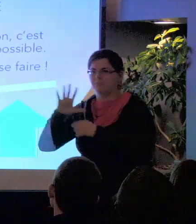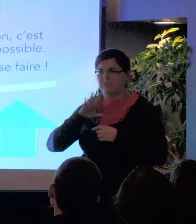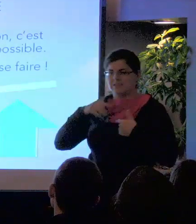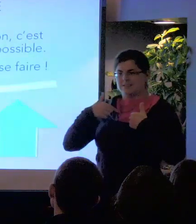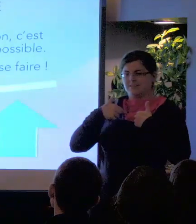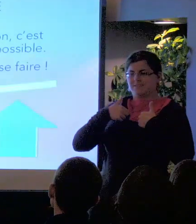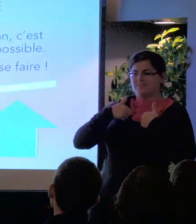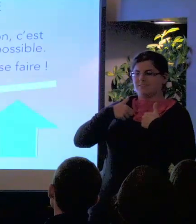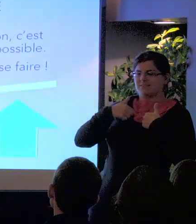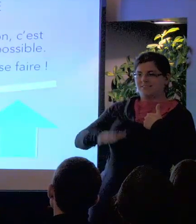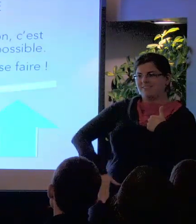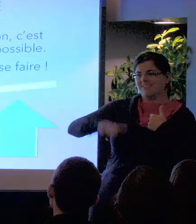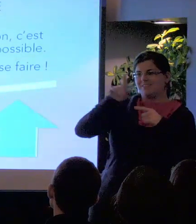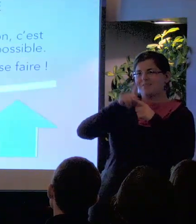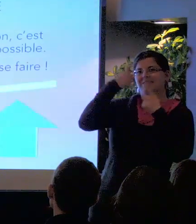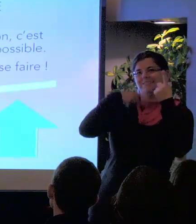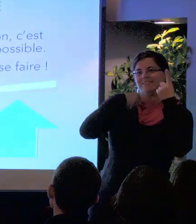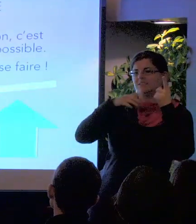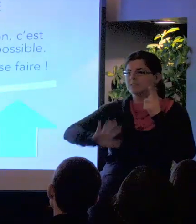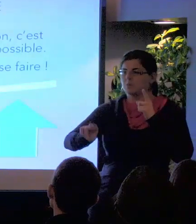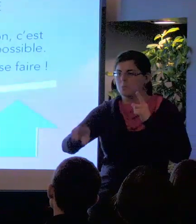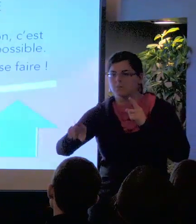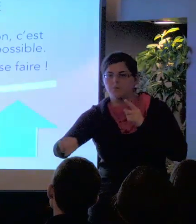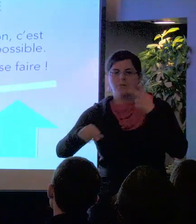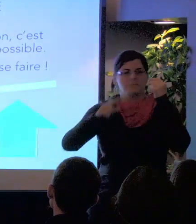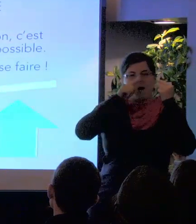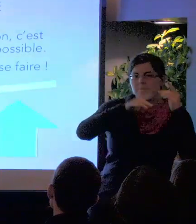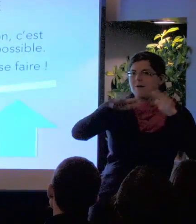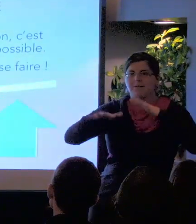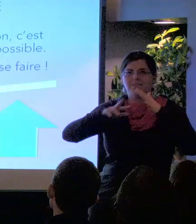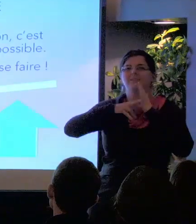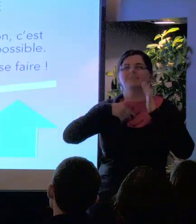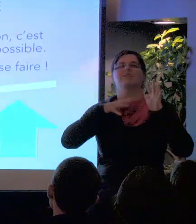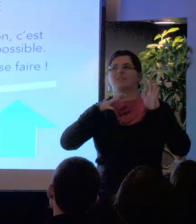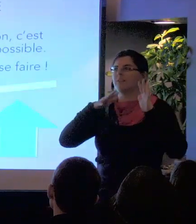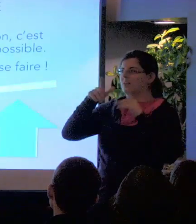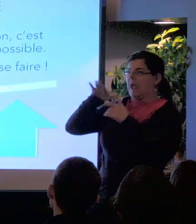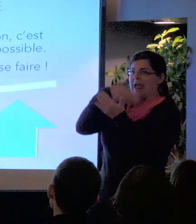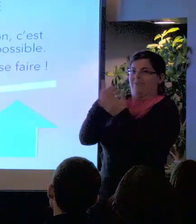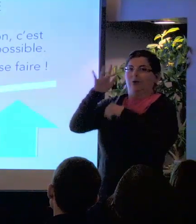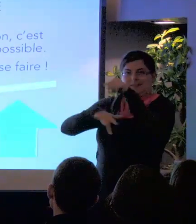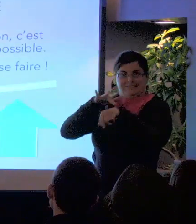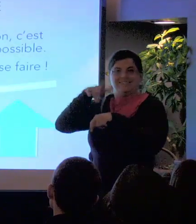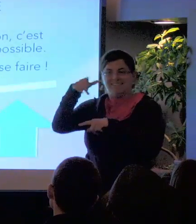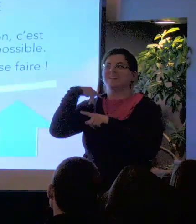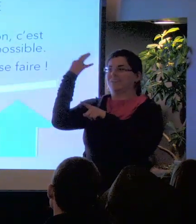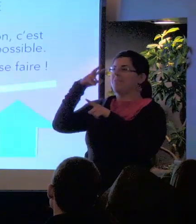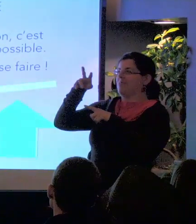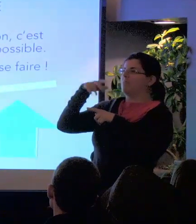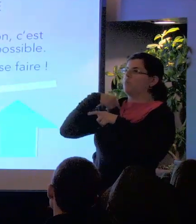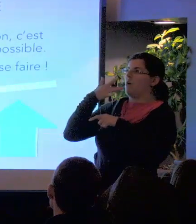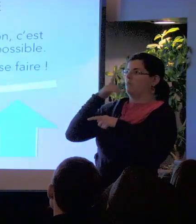Les étudiants en tendance souvent posent des questions pendant le cours, et on m'a toujours dit, on m'a souvent dit pendant ma jeunesse de « bon, ben